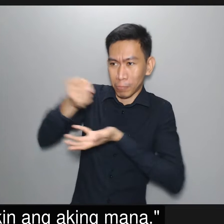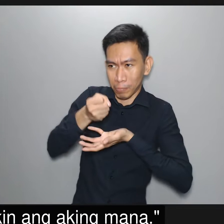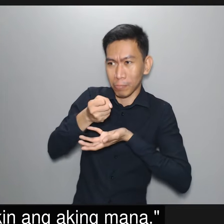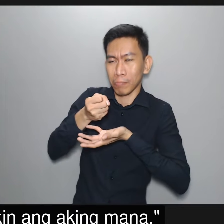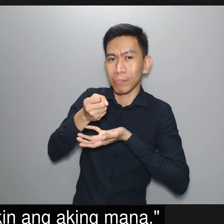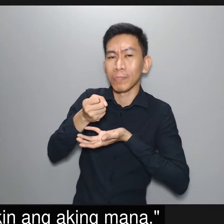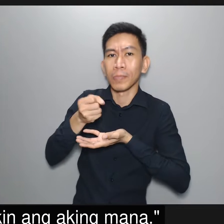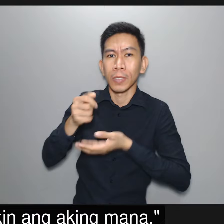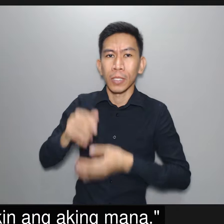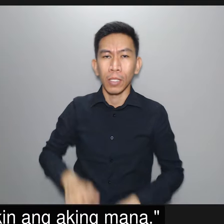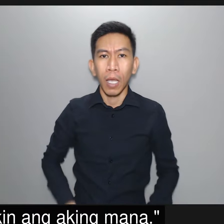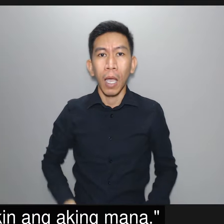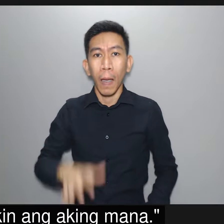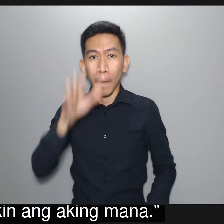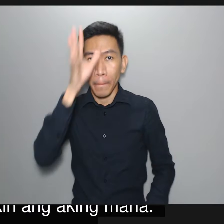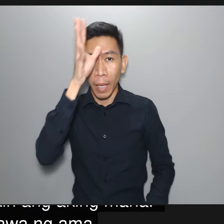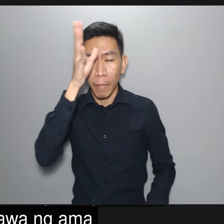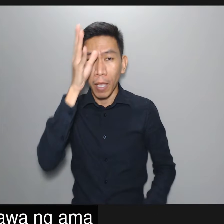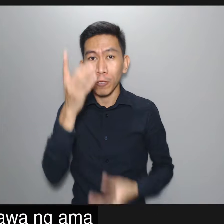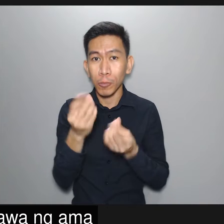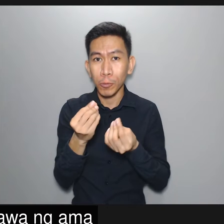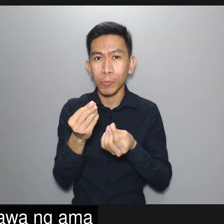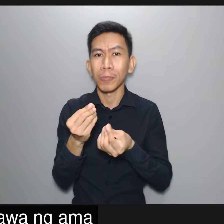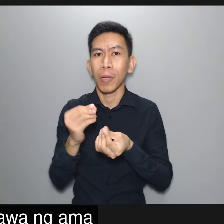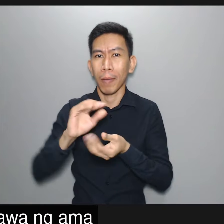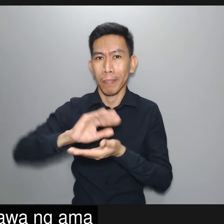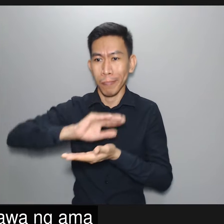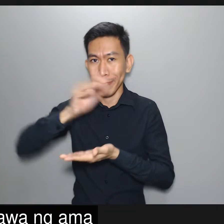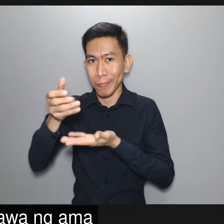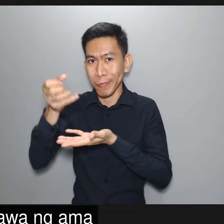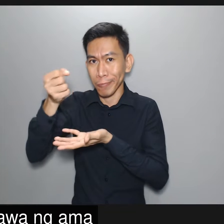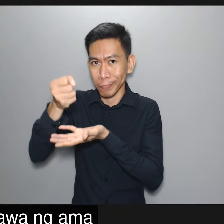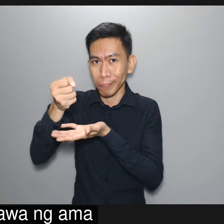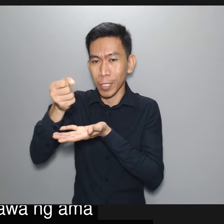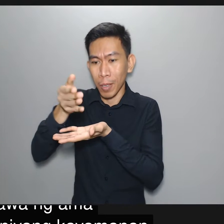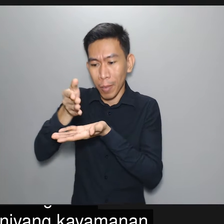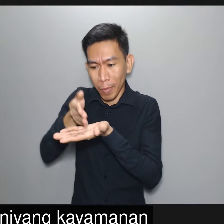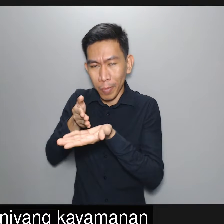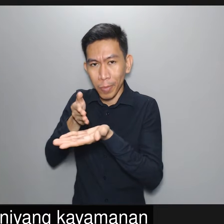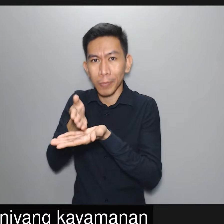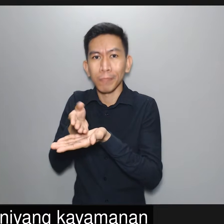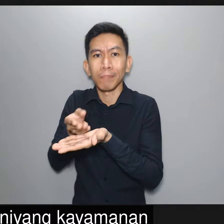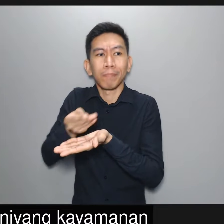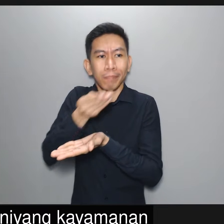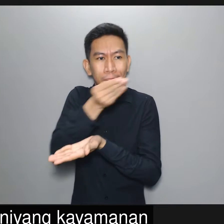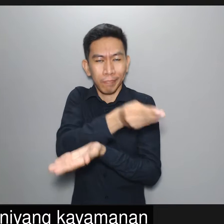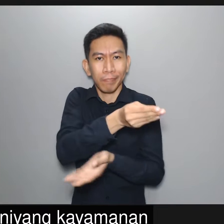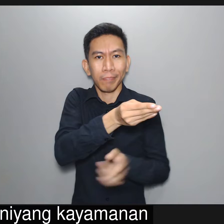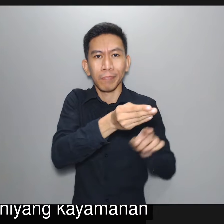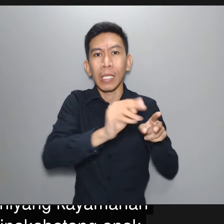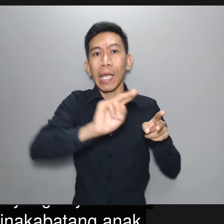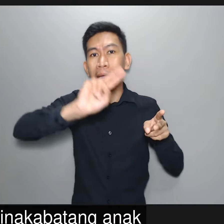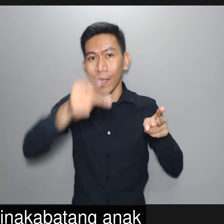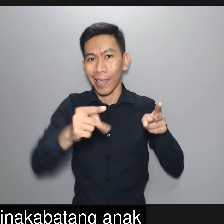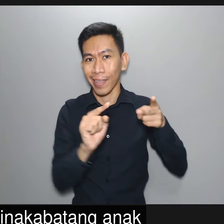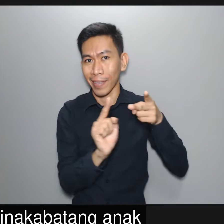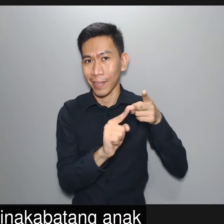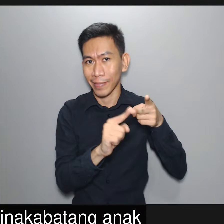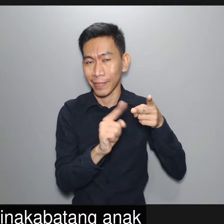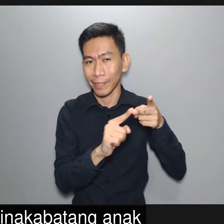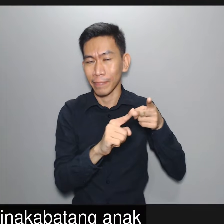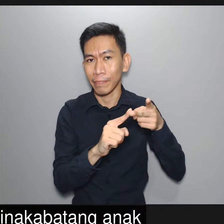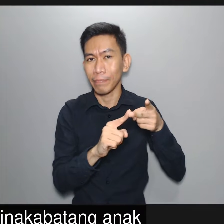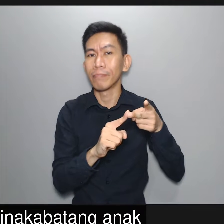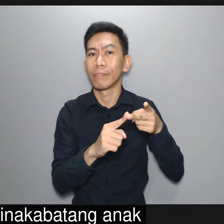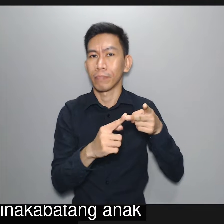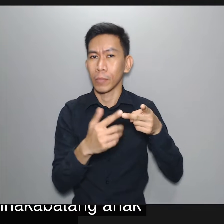ay hinati niya ang kanyang kayamanan at ibinigay niya sa pinakabatang anak ang kanyang mana. Ilang araw